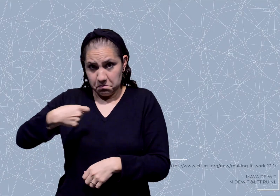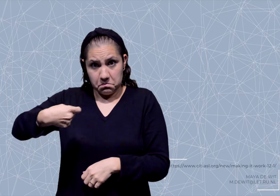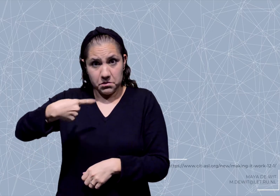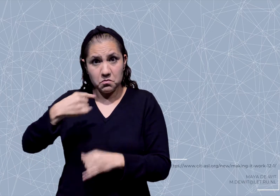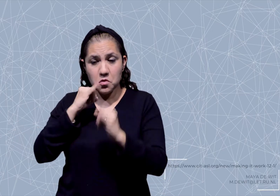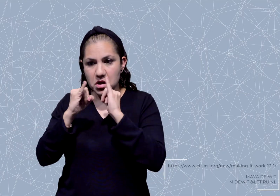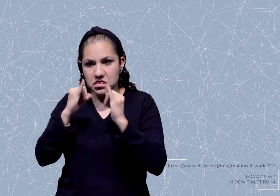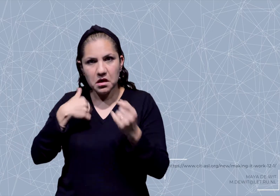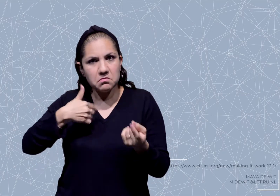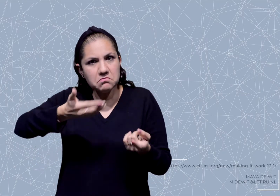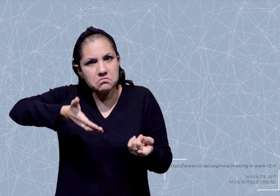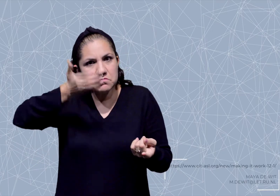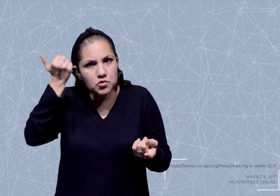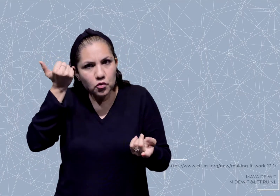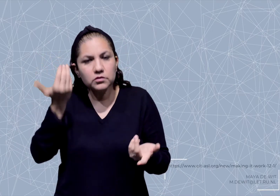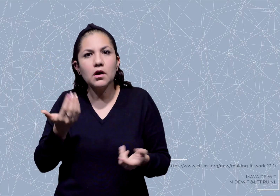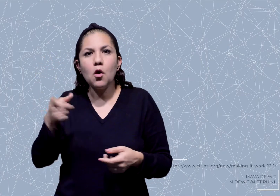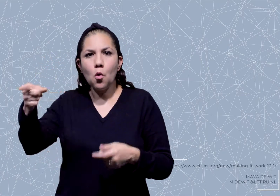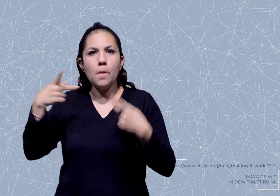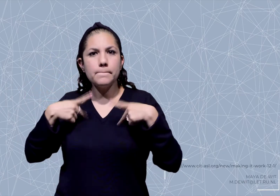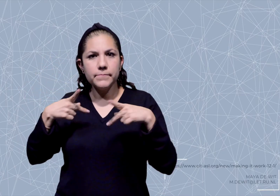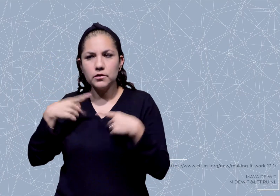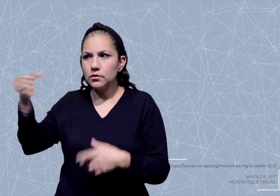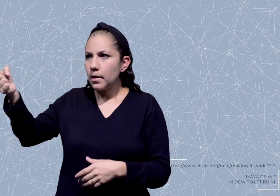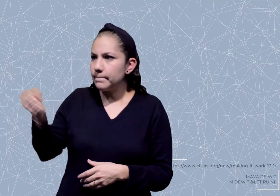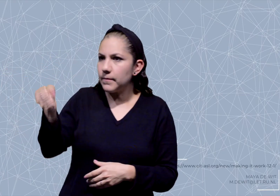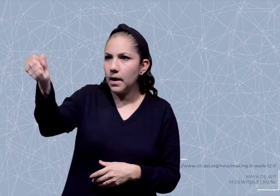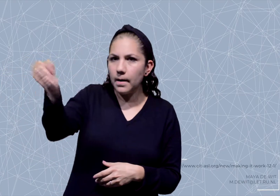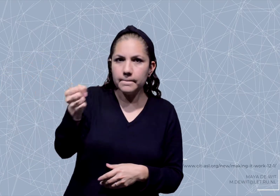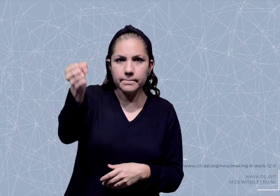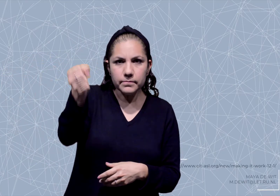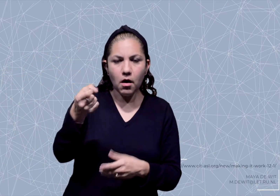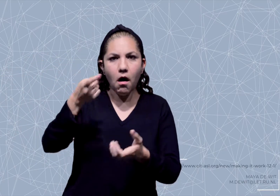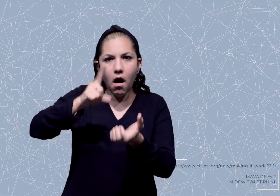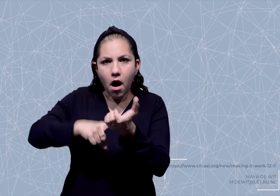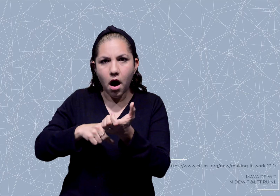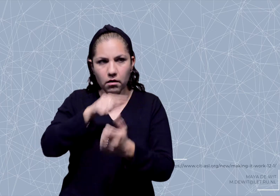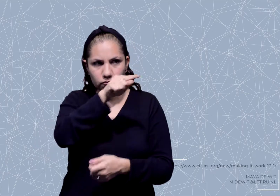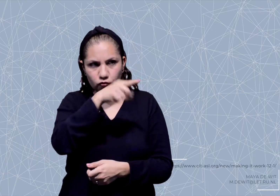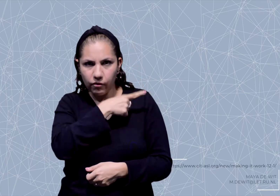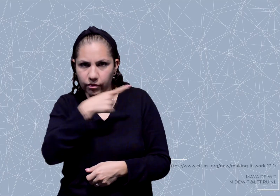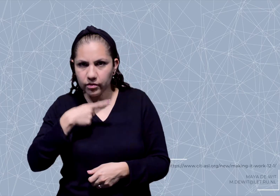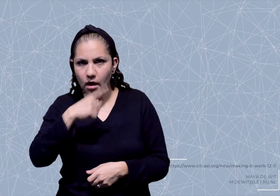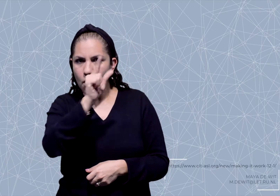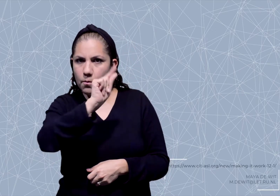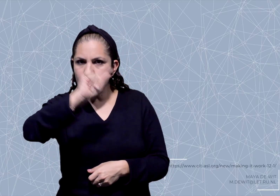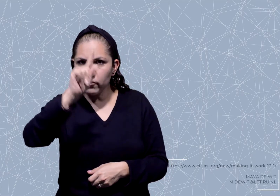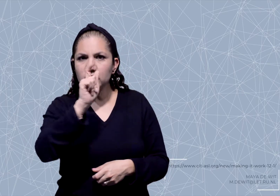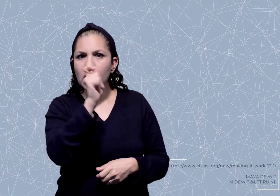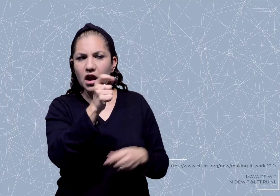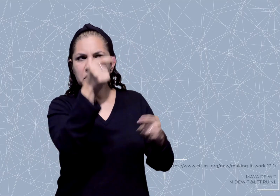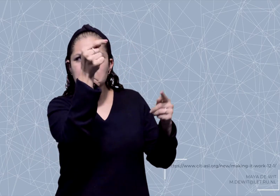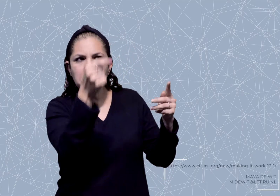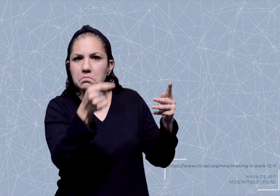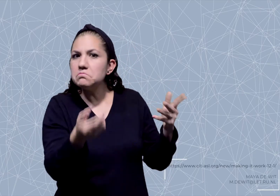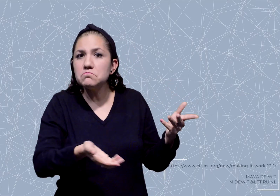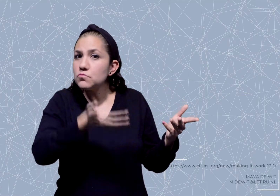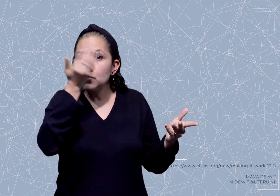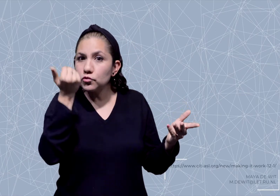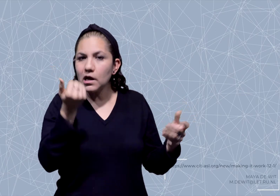Muchas veces nos encontramos con la falta de conciencia y el desconocimiento sobre los estándares profesionales que los